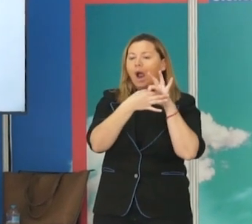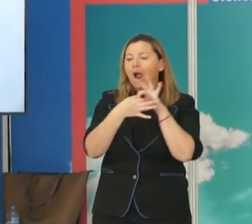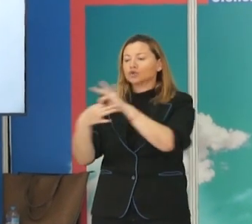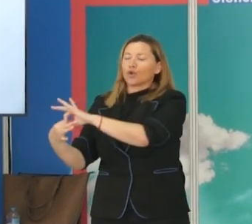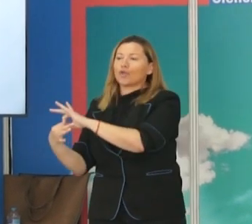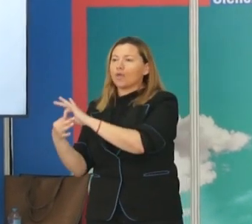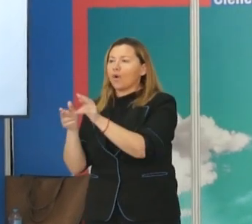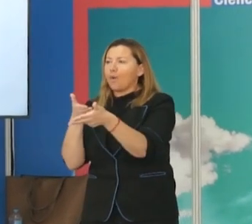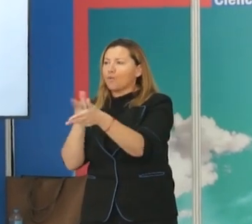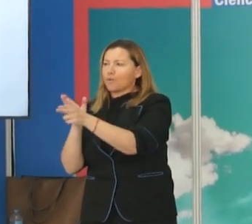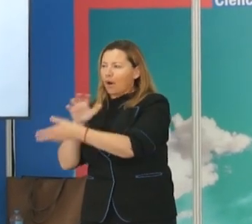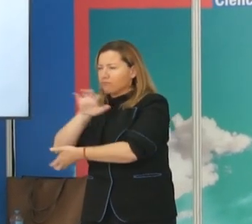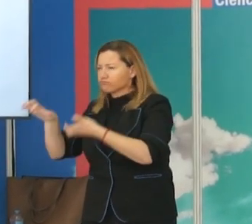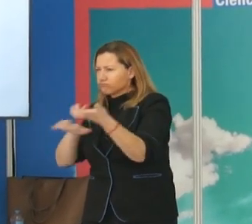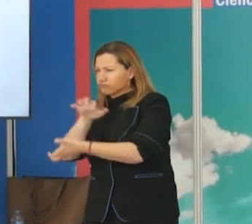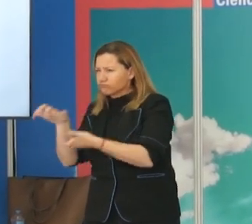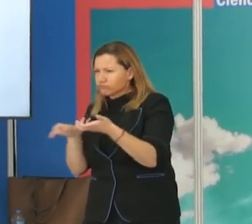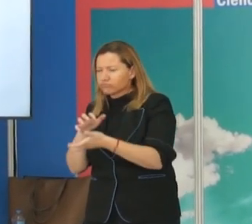conflicto, ¿vale? Una vez que